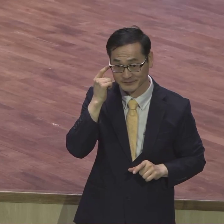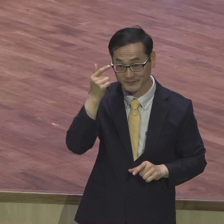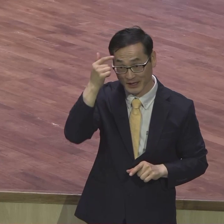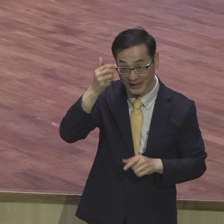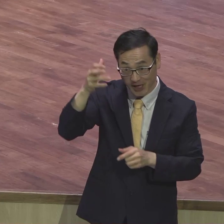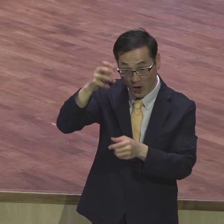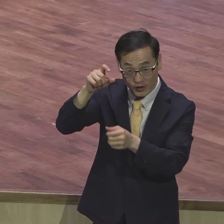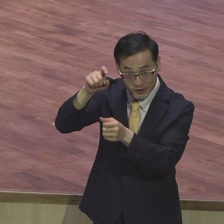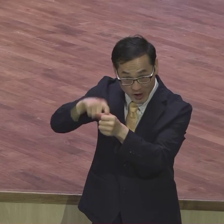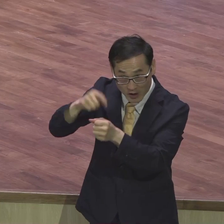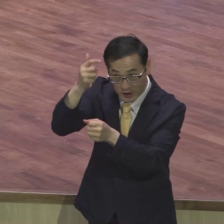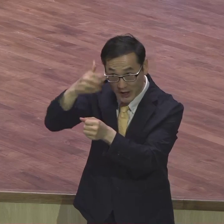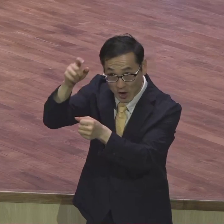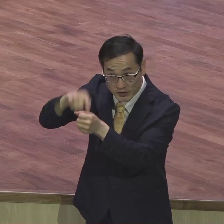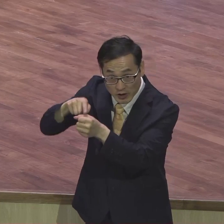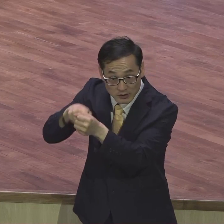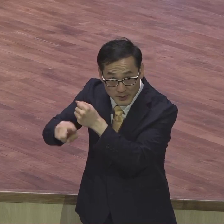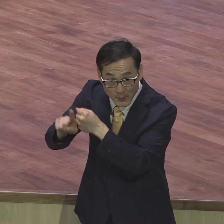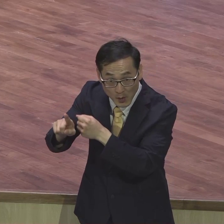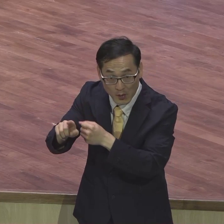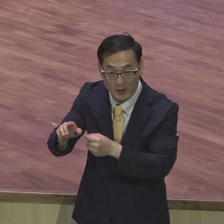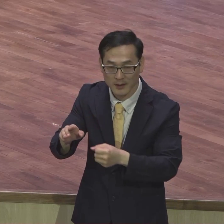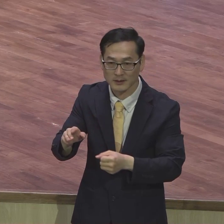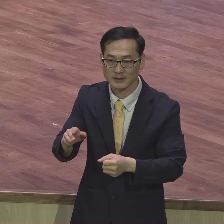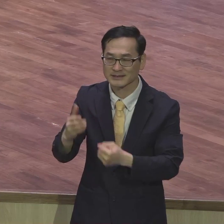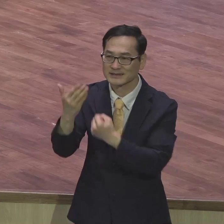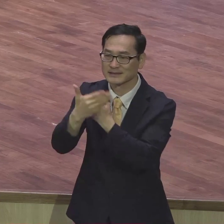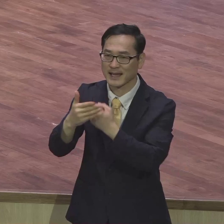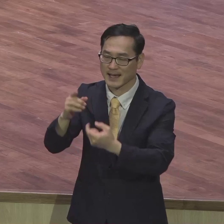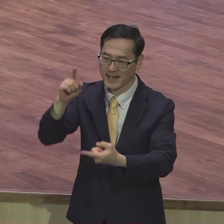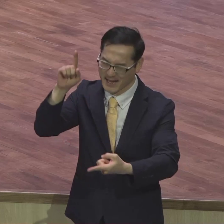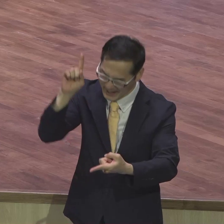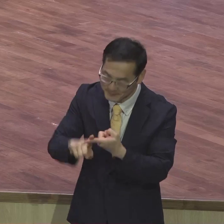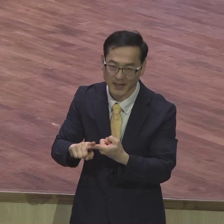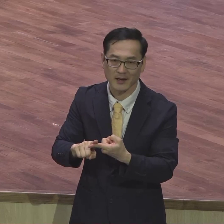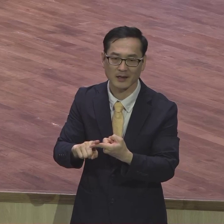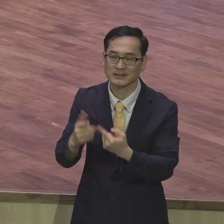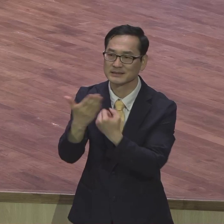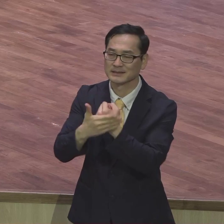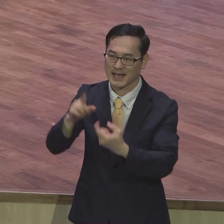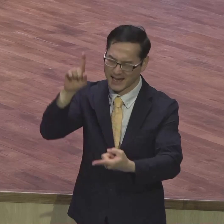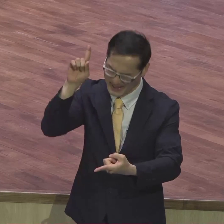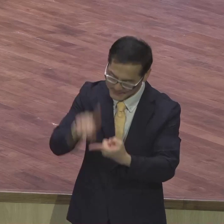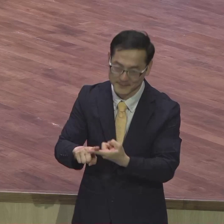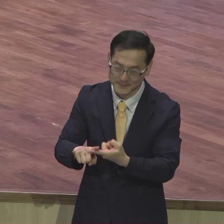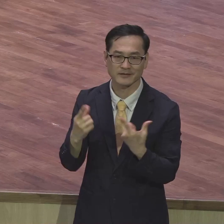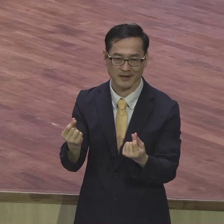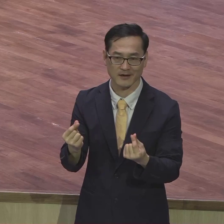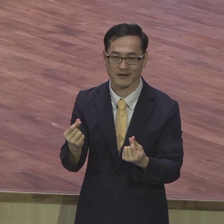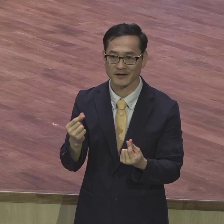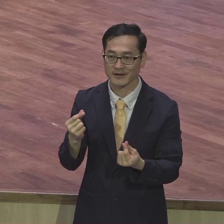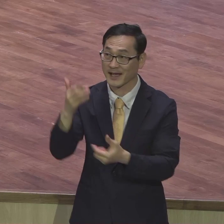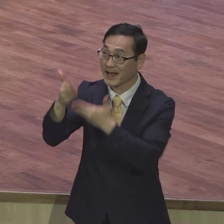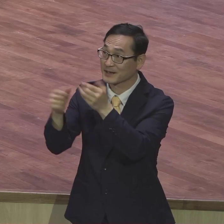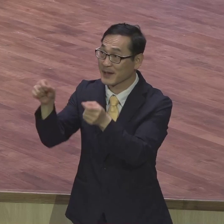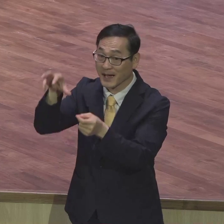표현은요 원어적으로 합당하다 라는 의미에요 하나님의 하나님 앞에서 그것이 뭐요 최고